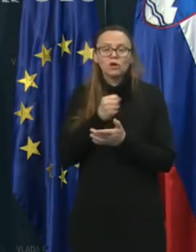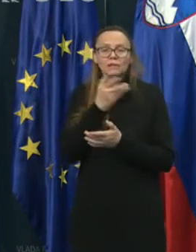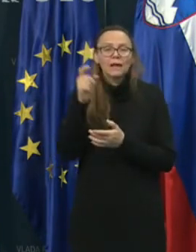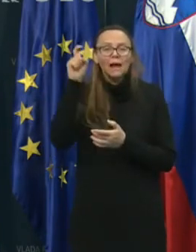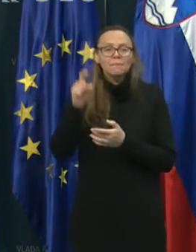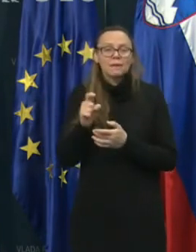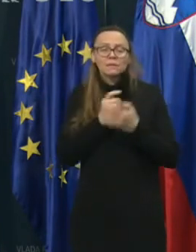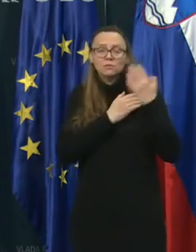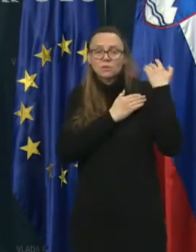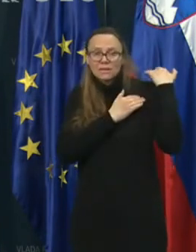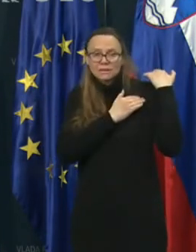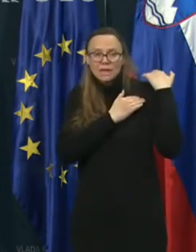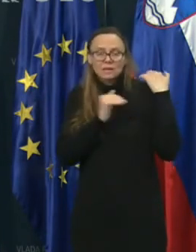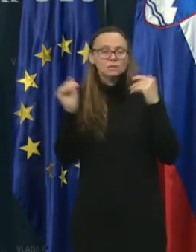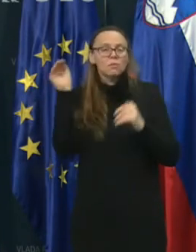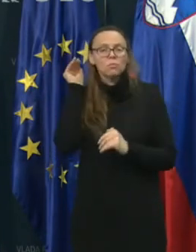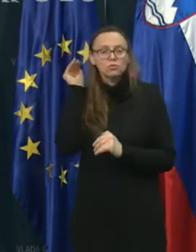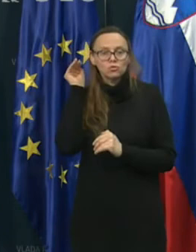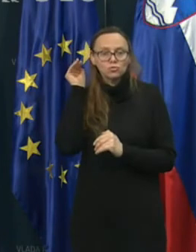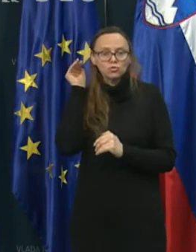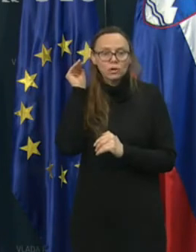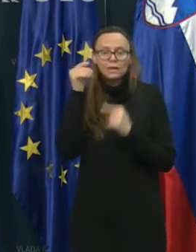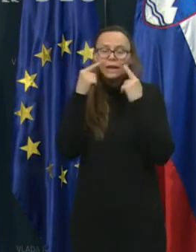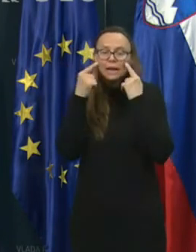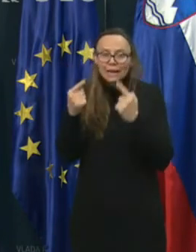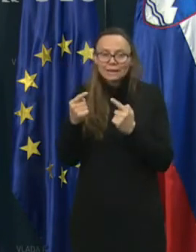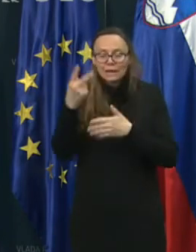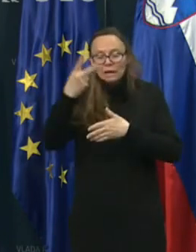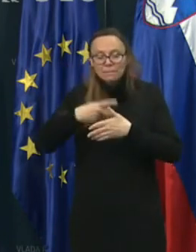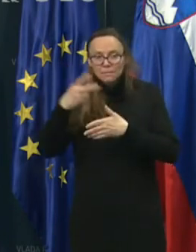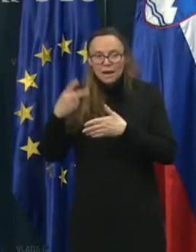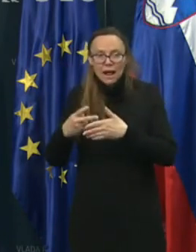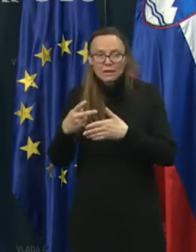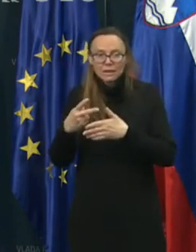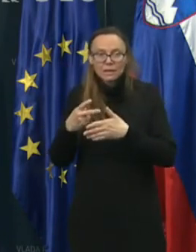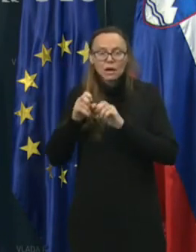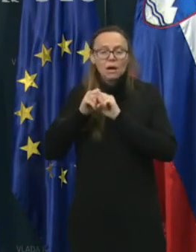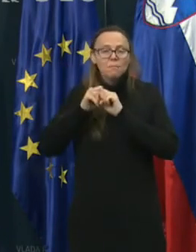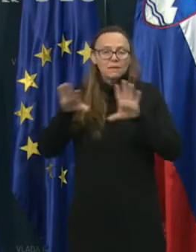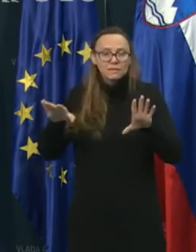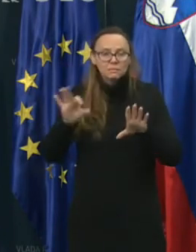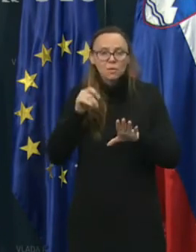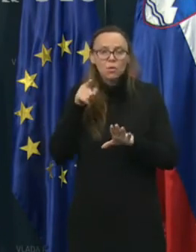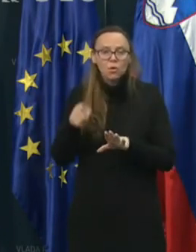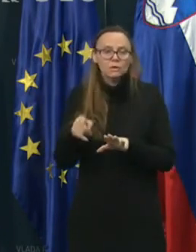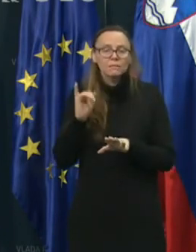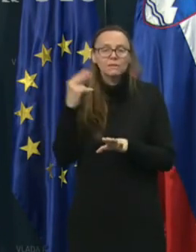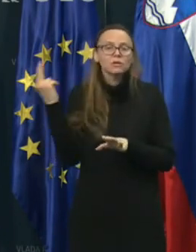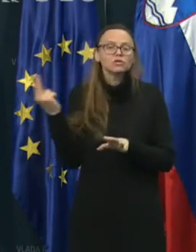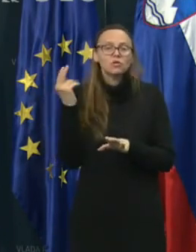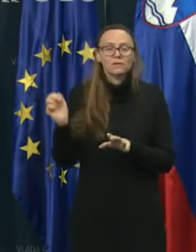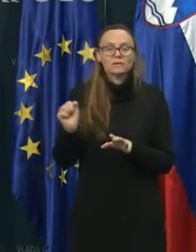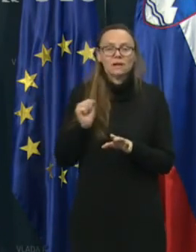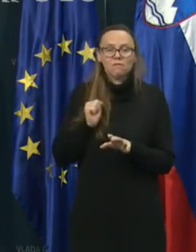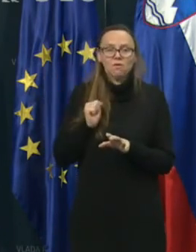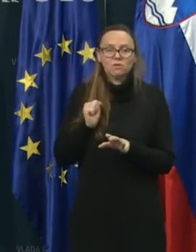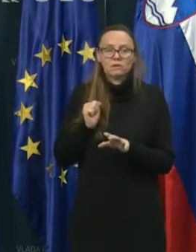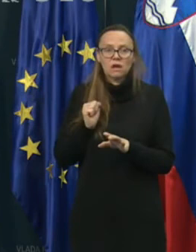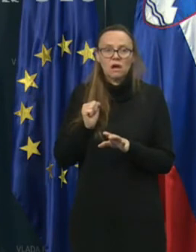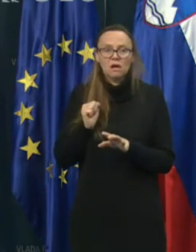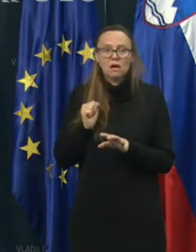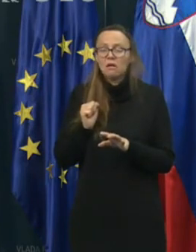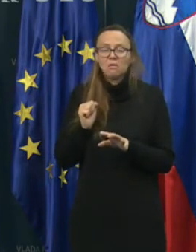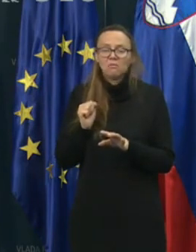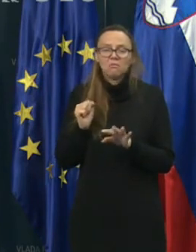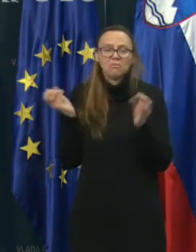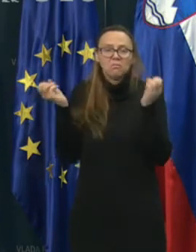mesecev nazaj smo poslušali, gledali, brali prispevke o tem, da je Slovenska vojska v razsulu,